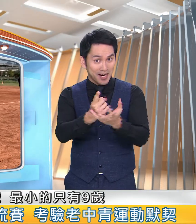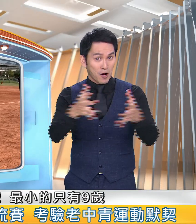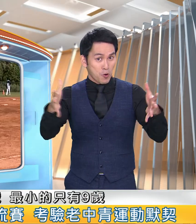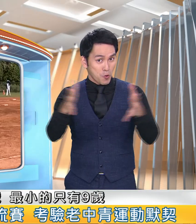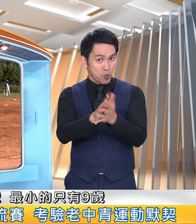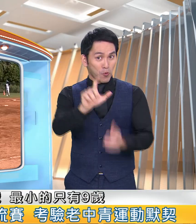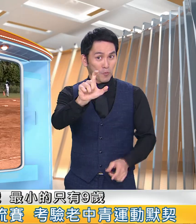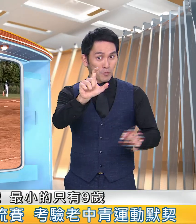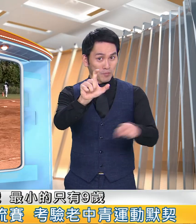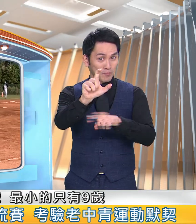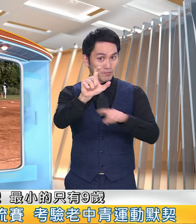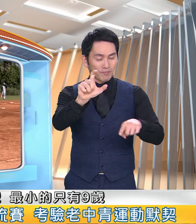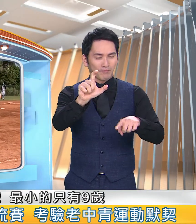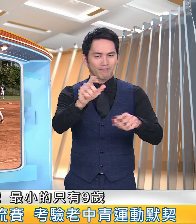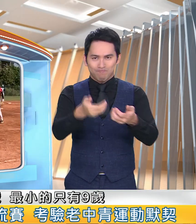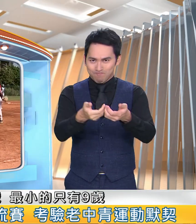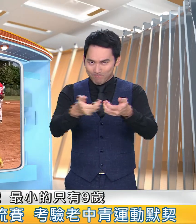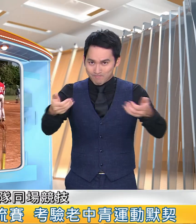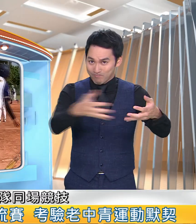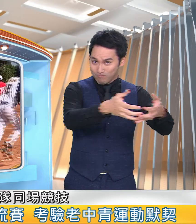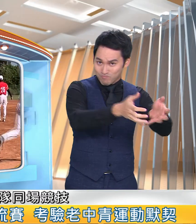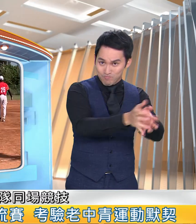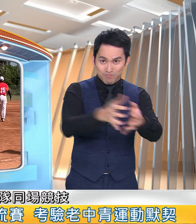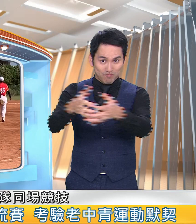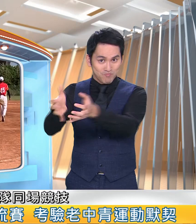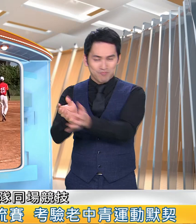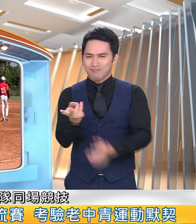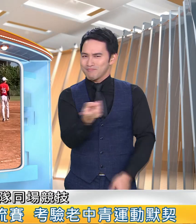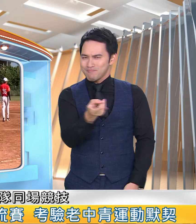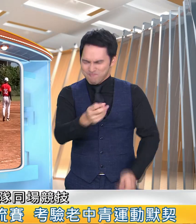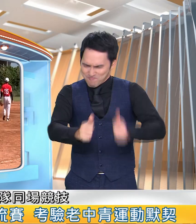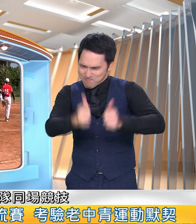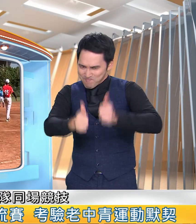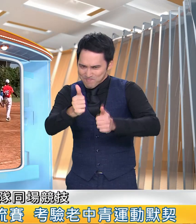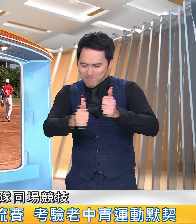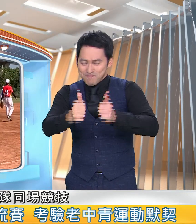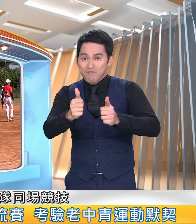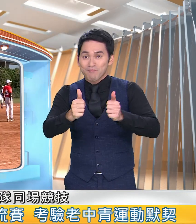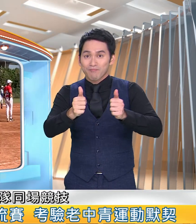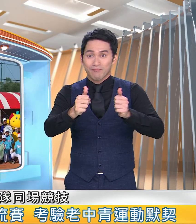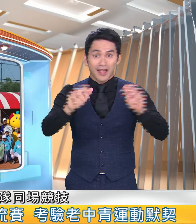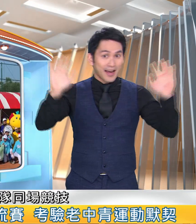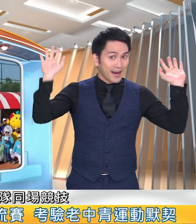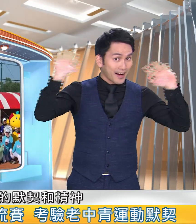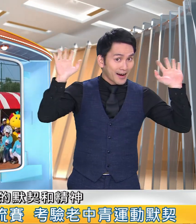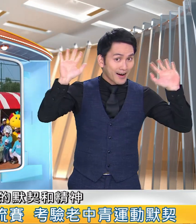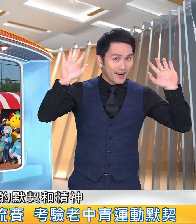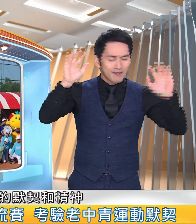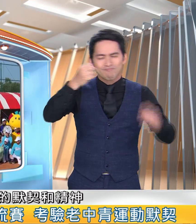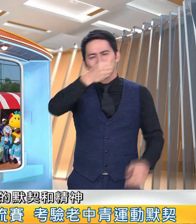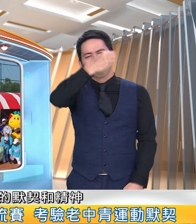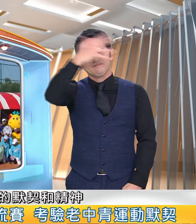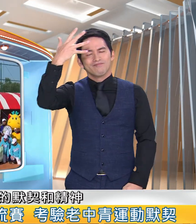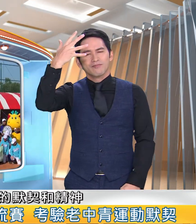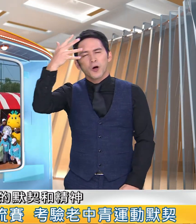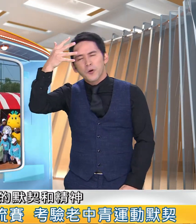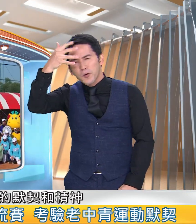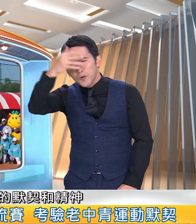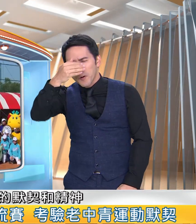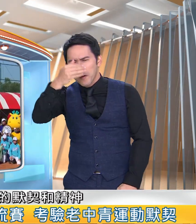最小的只有9岁，年龄混搭，分成2队同场竞技，考验老中青3代